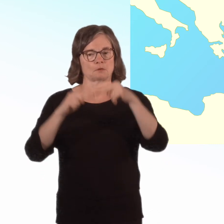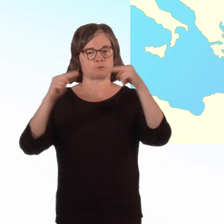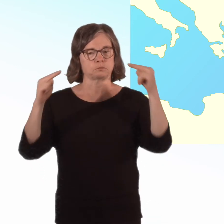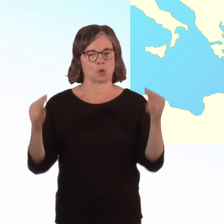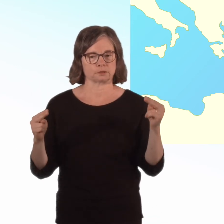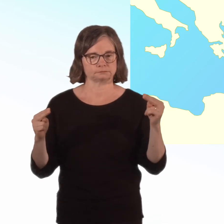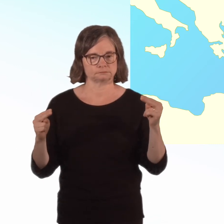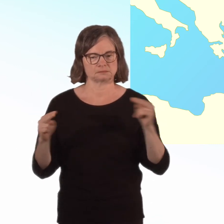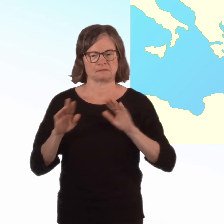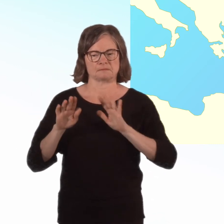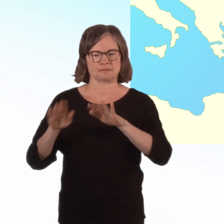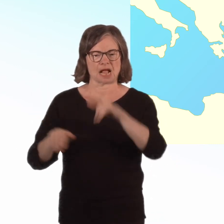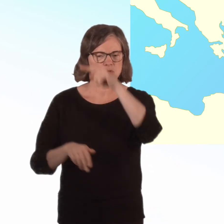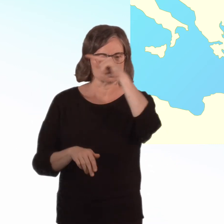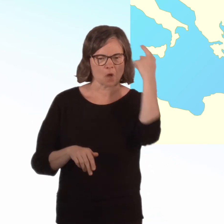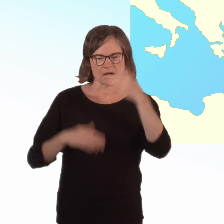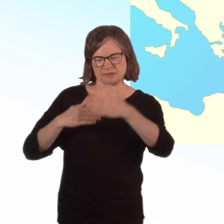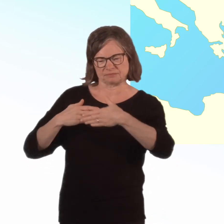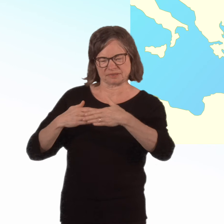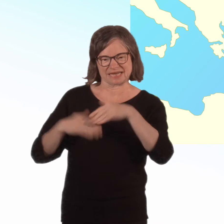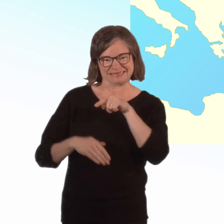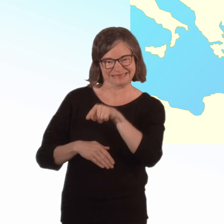du Pont et de la province d'Asie,